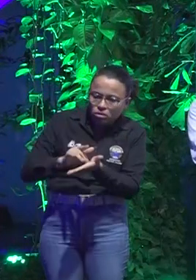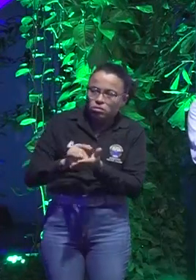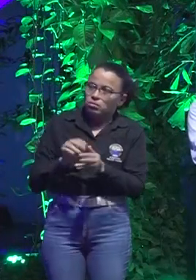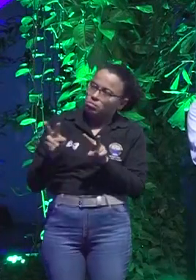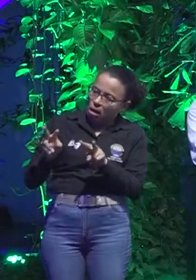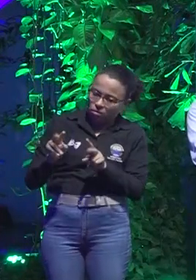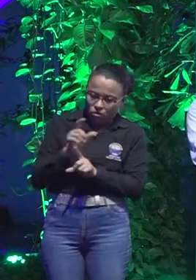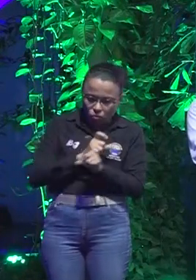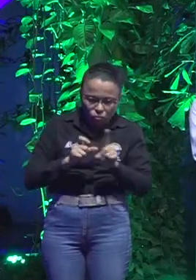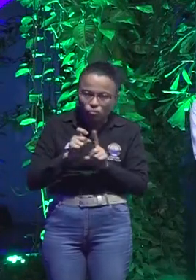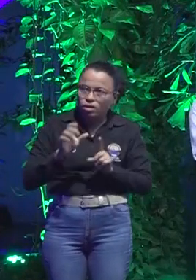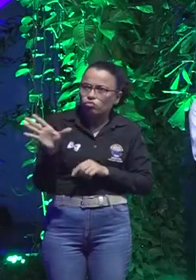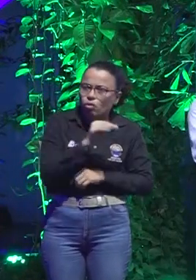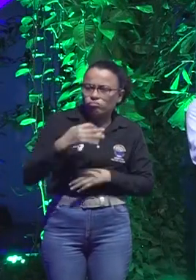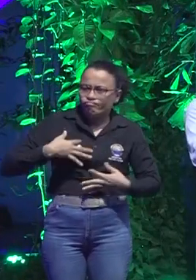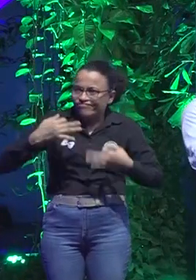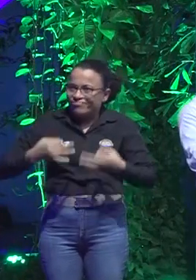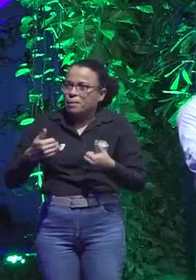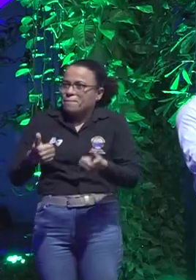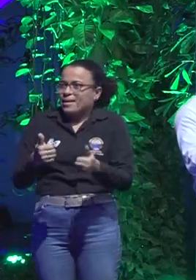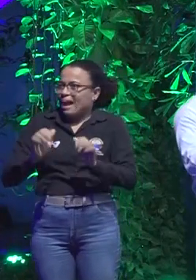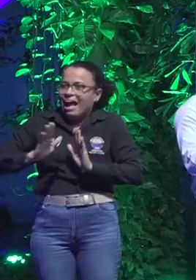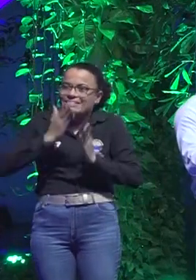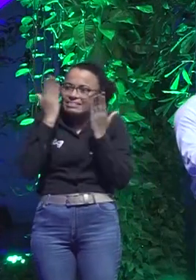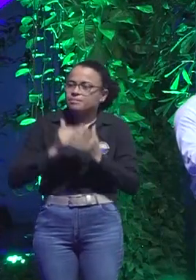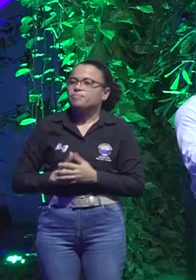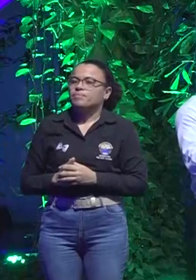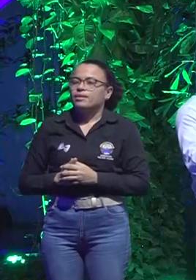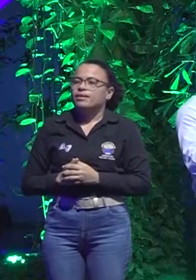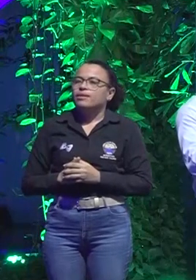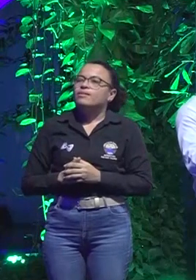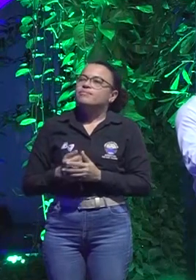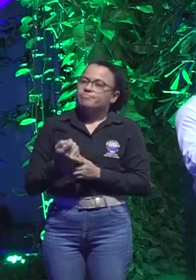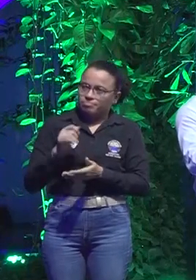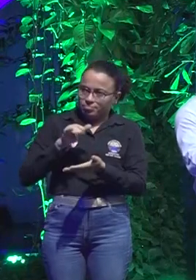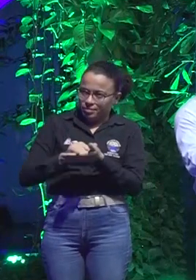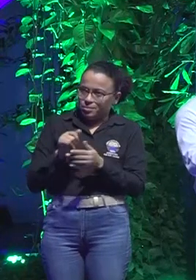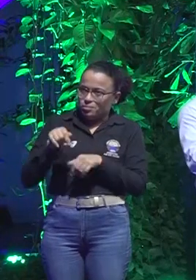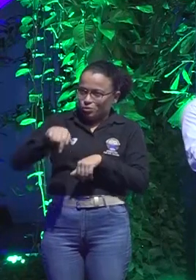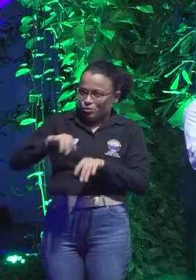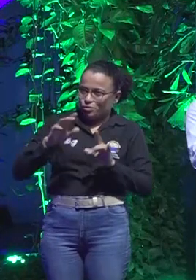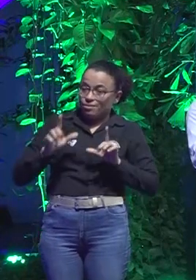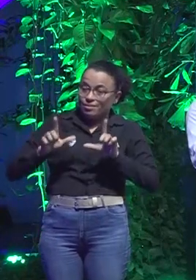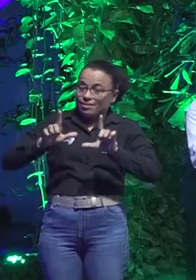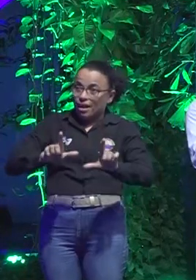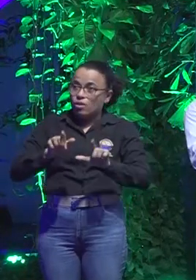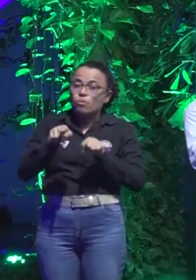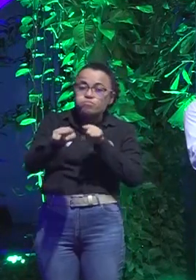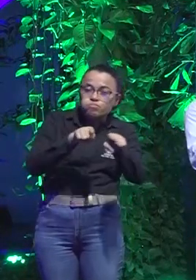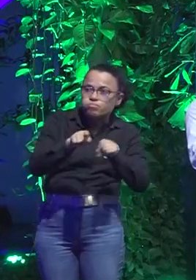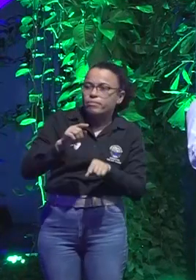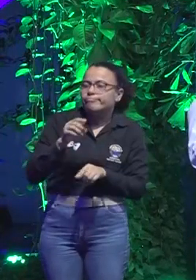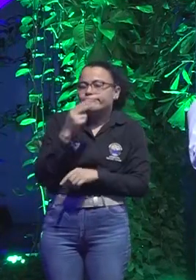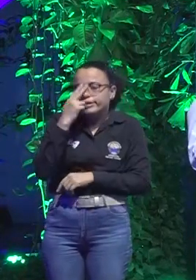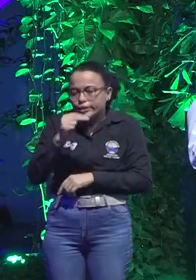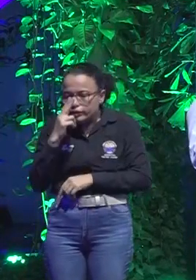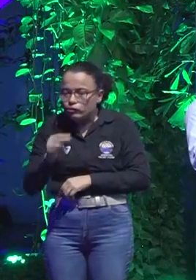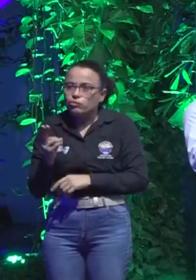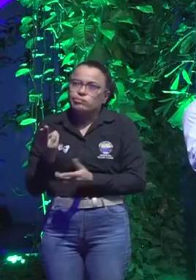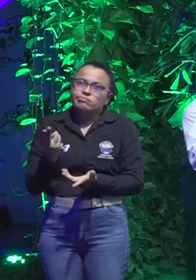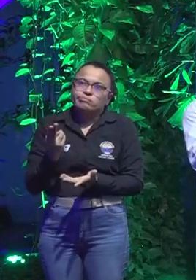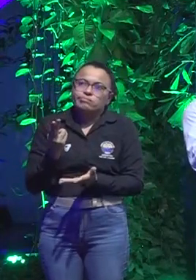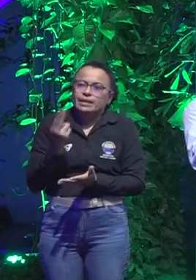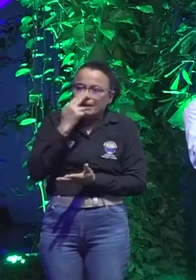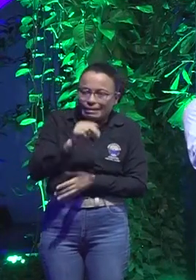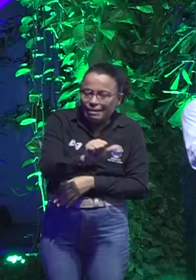aquí. Y en los grados pasados la Universidad del Magdalena hace posible que la hija o el hijo de quien trabaja en la casa de